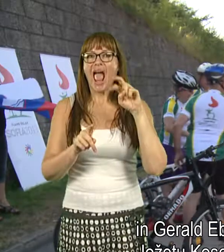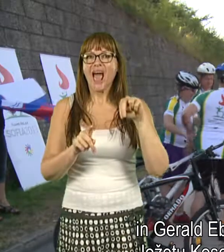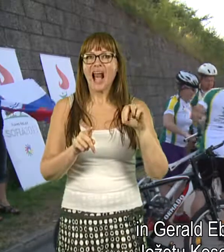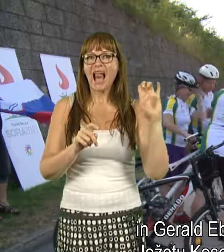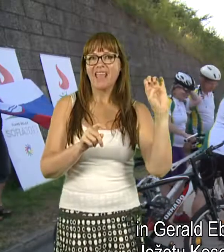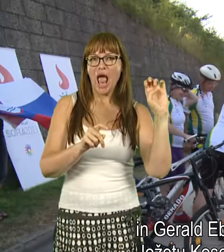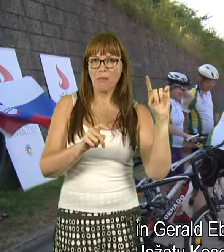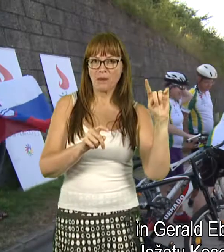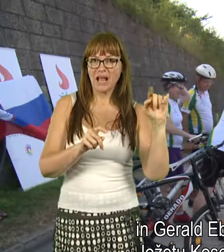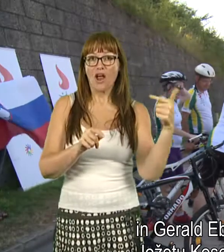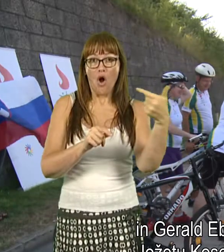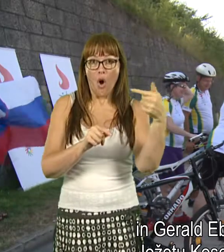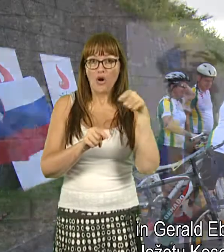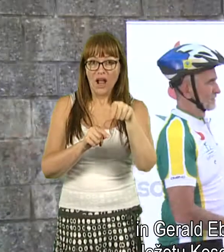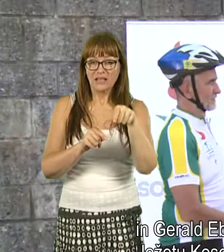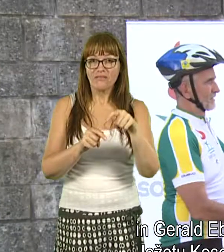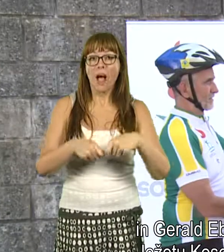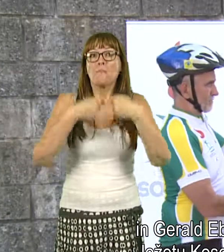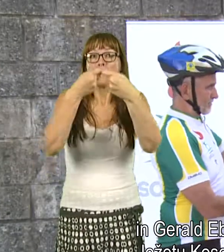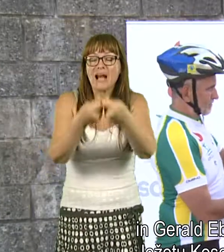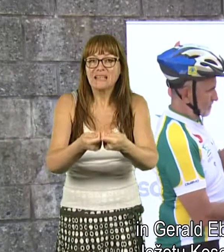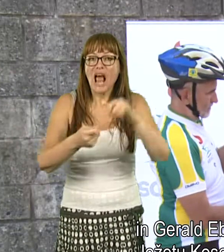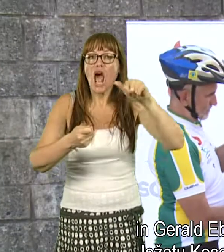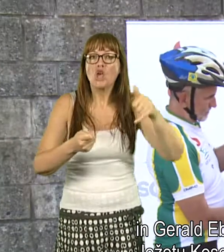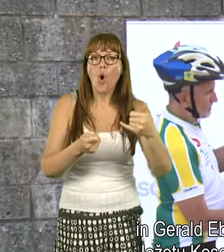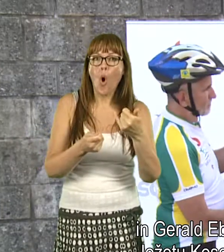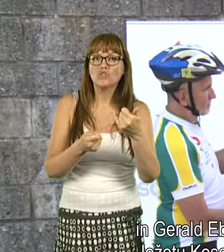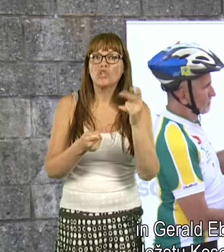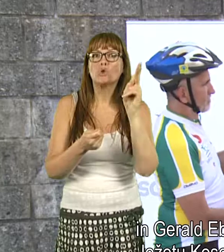jugoslovanskemu kolesarskemu reprezentantu.